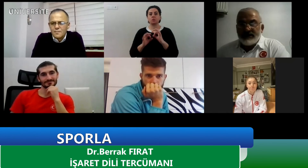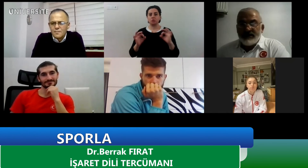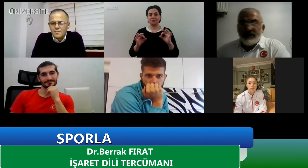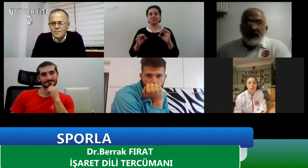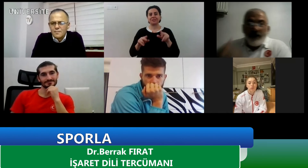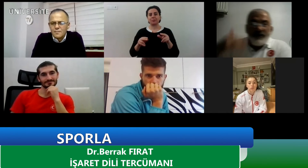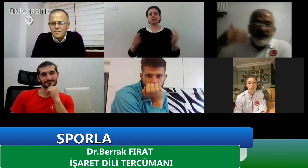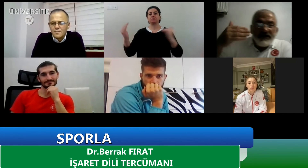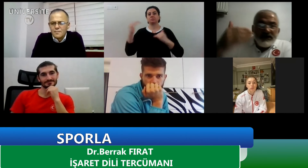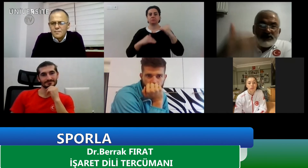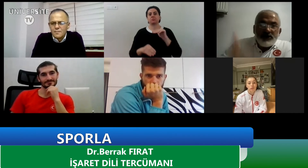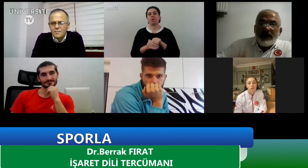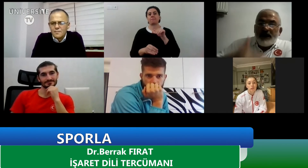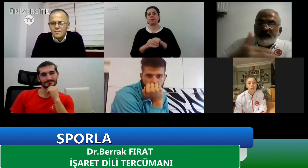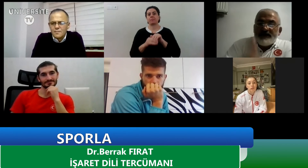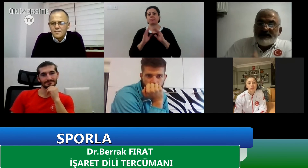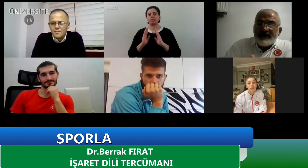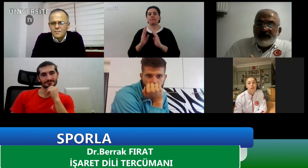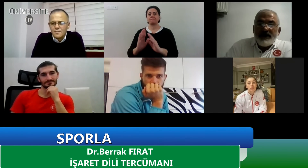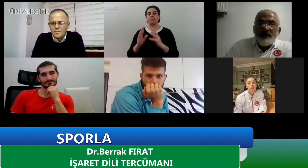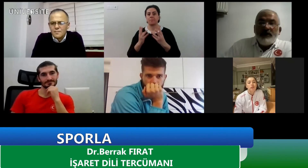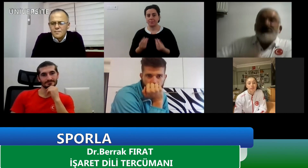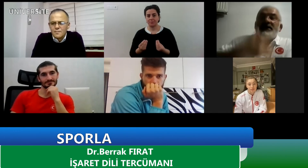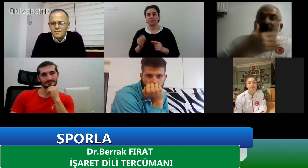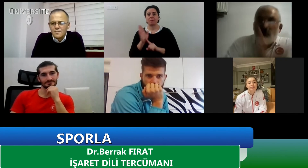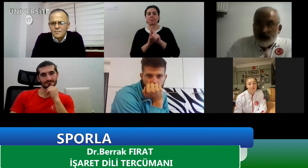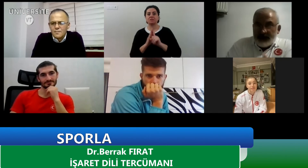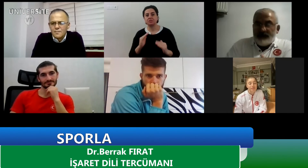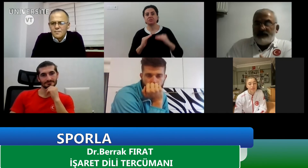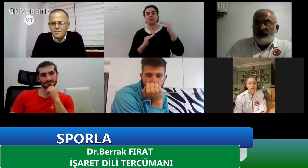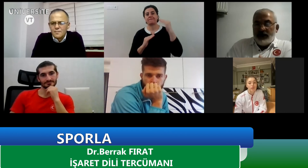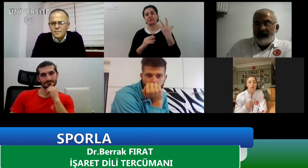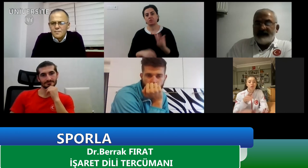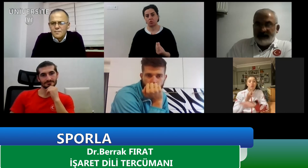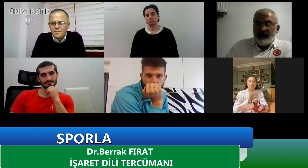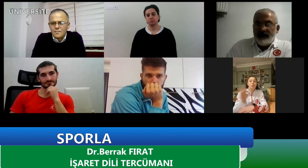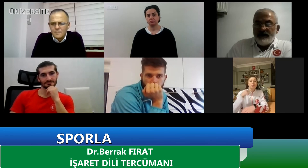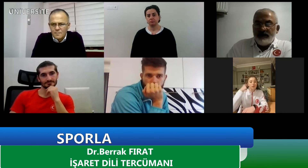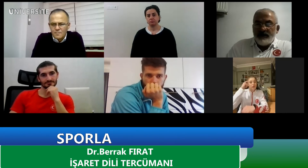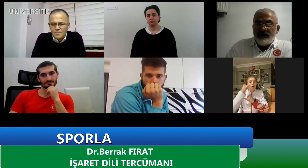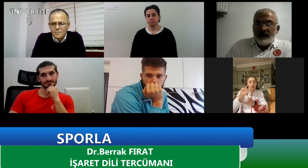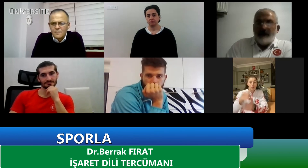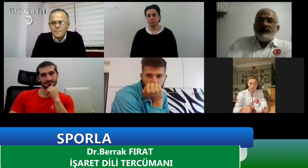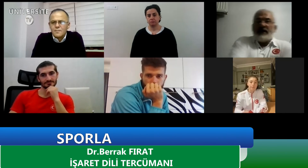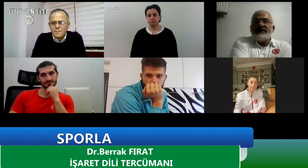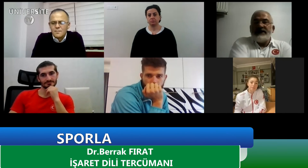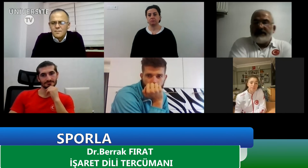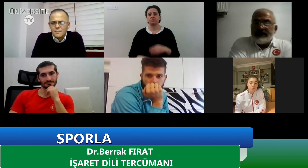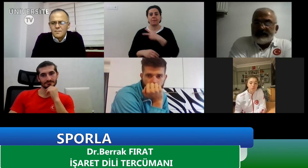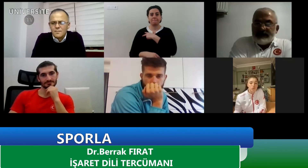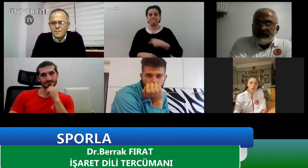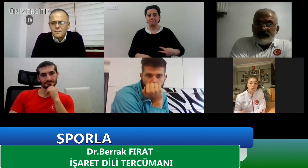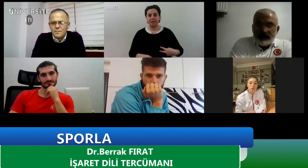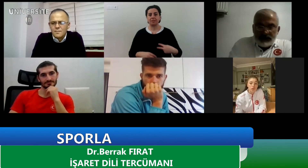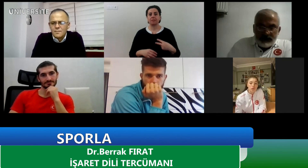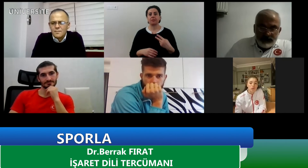dolayacak. Kamp sürekli yaptığımız zaman başarı da ondan dolayı artacak. Belediyelere